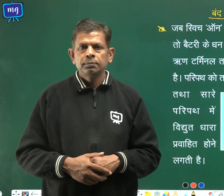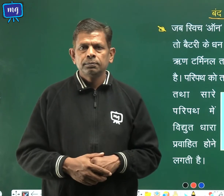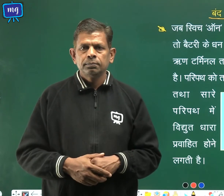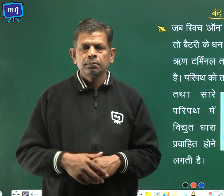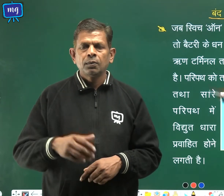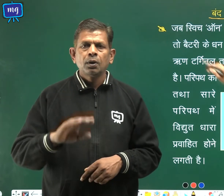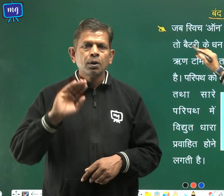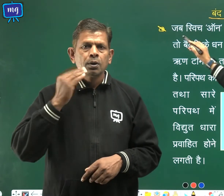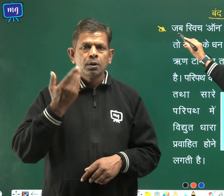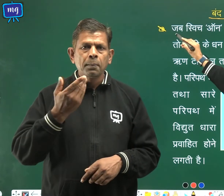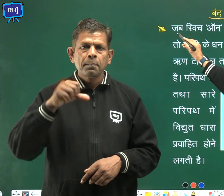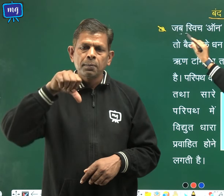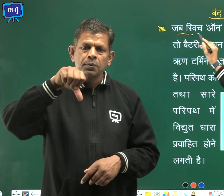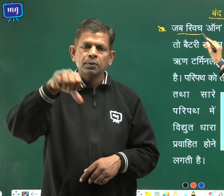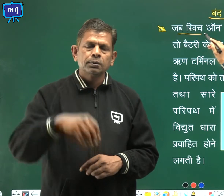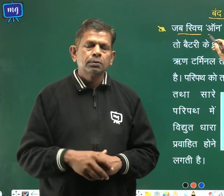जब स्विच